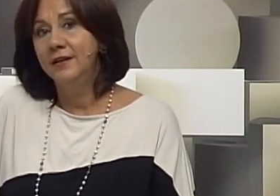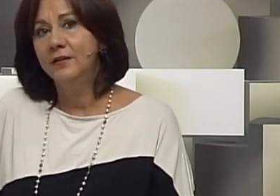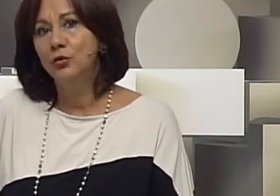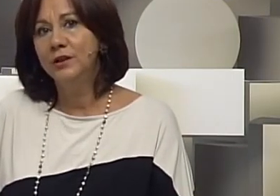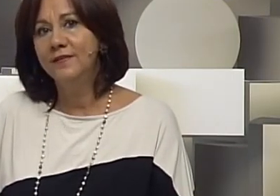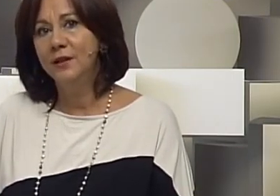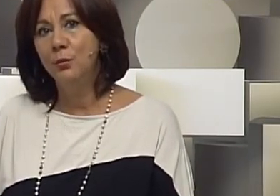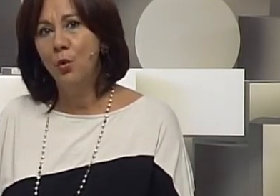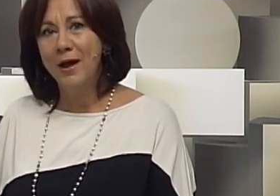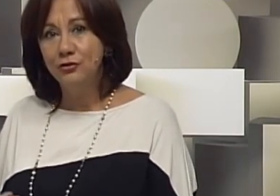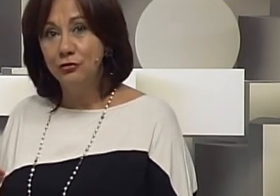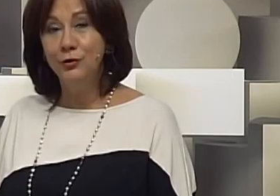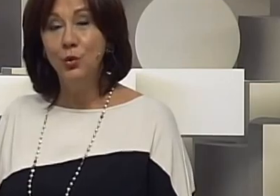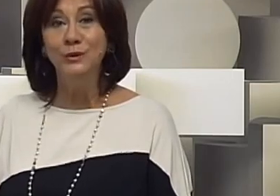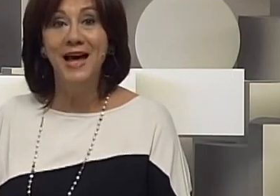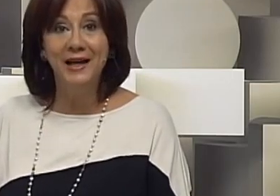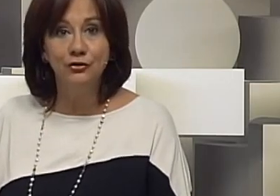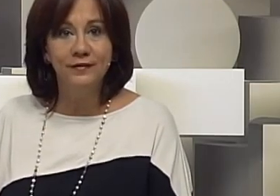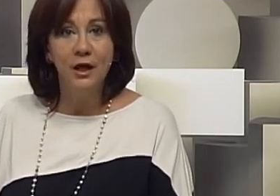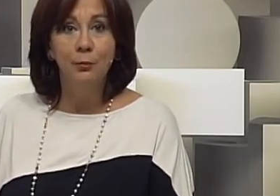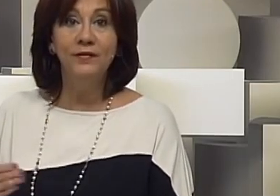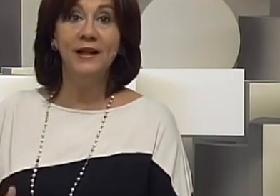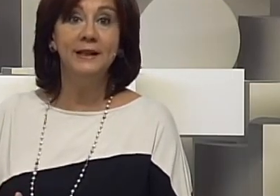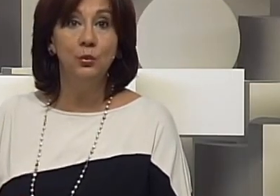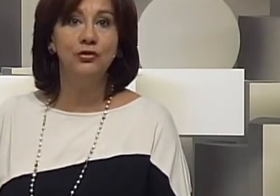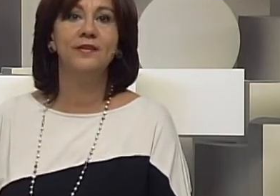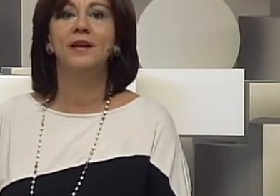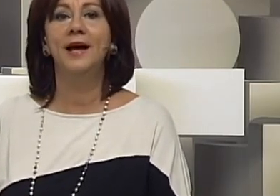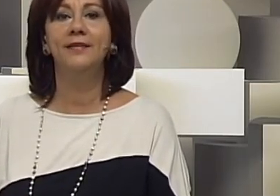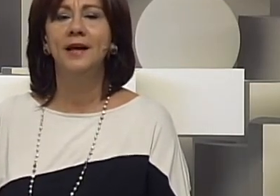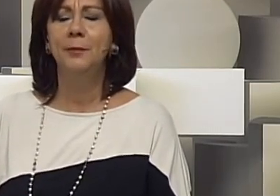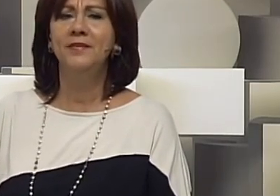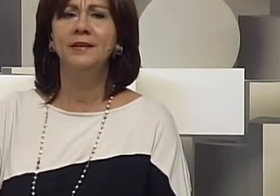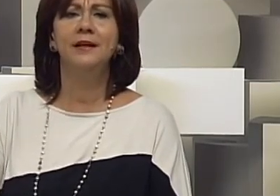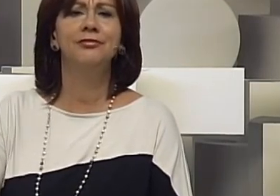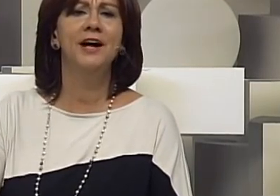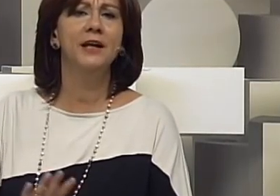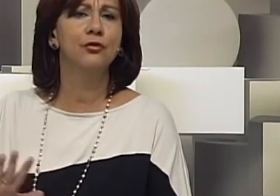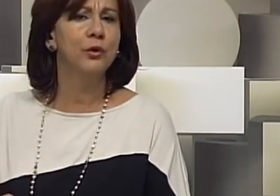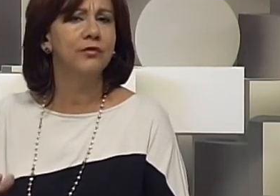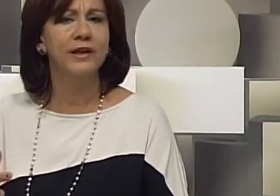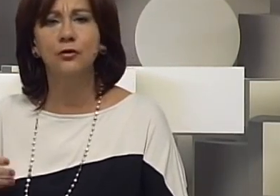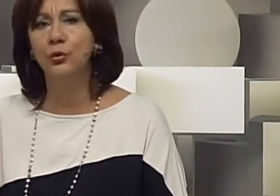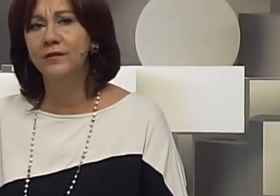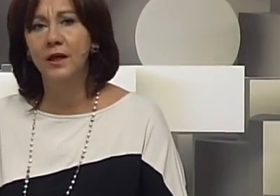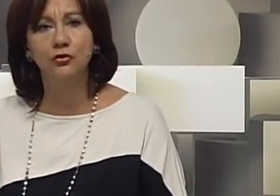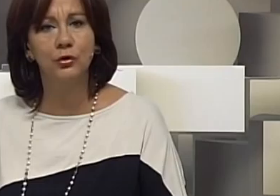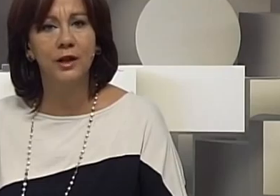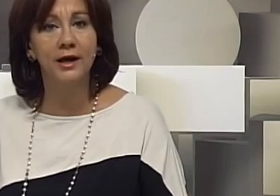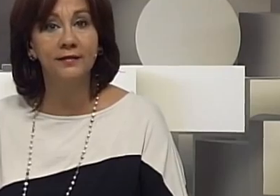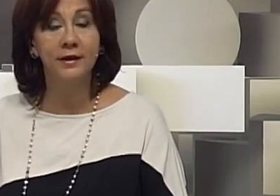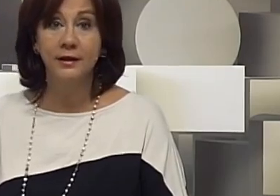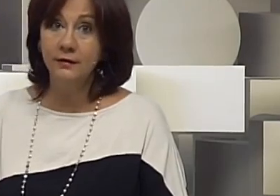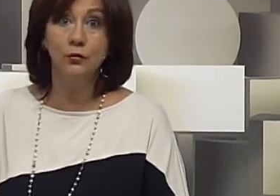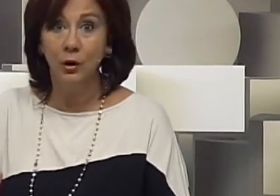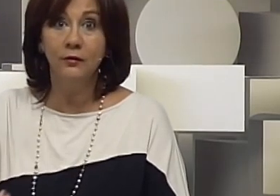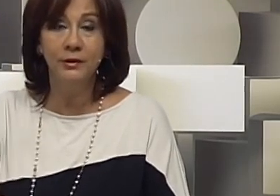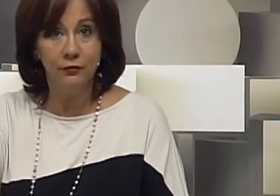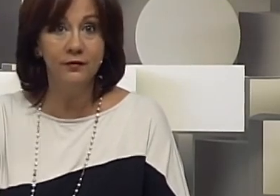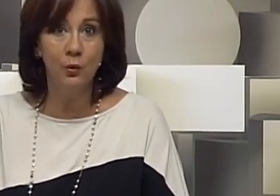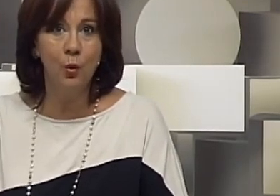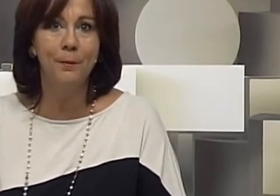as crianças surdas têm um pouco mais de dificuldades, pois a língua de sinais apresenta variações regionais e